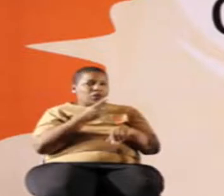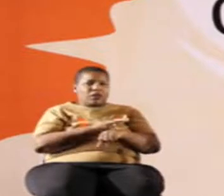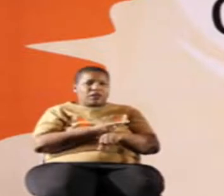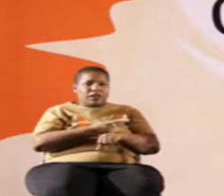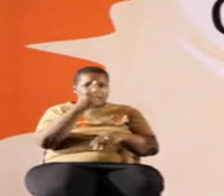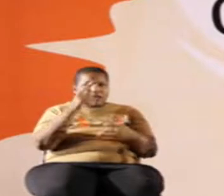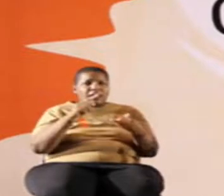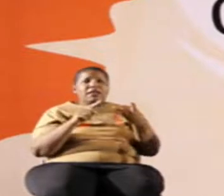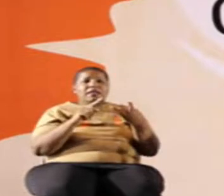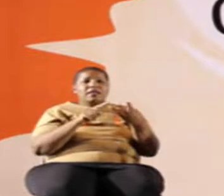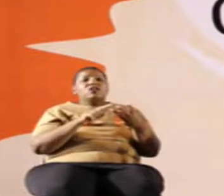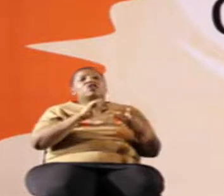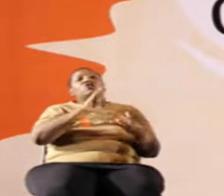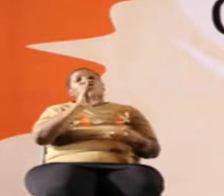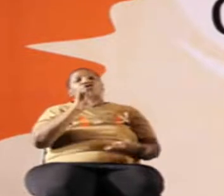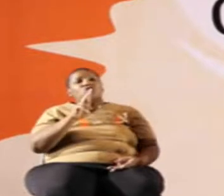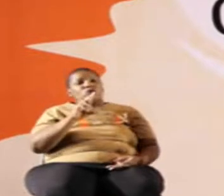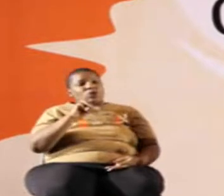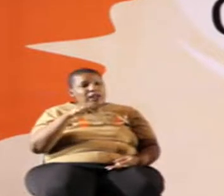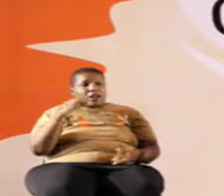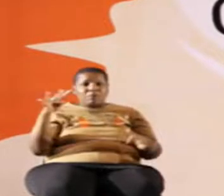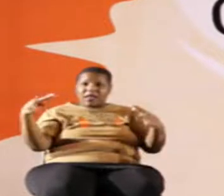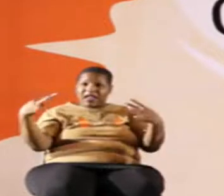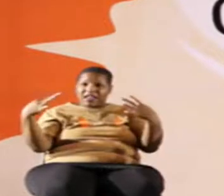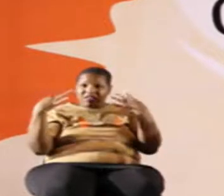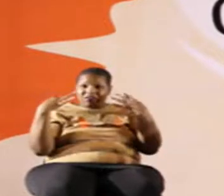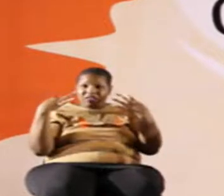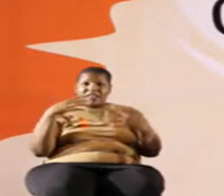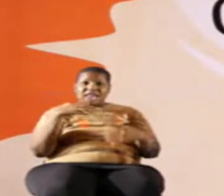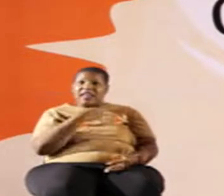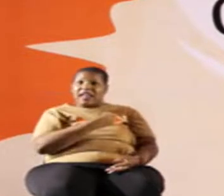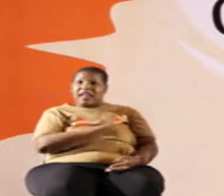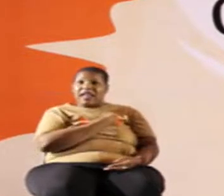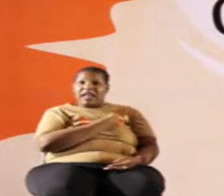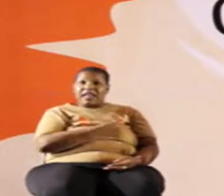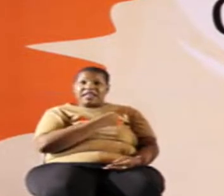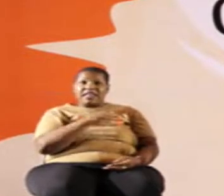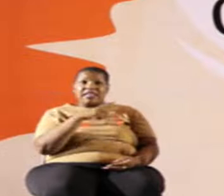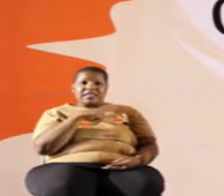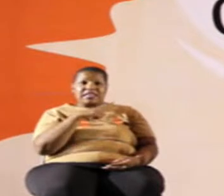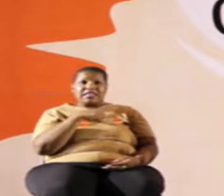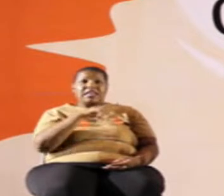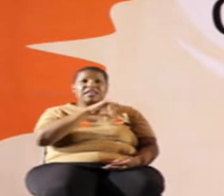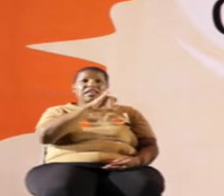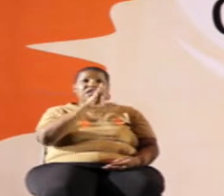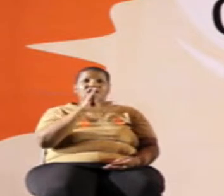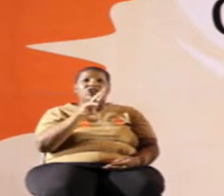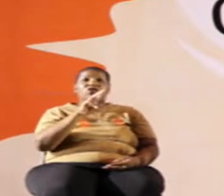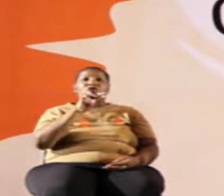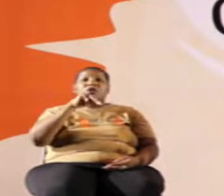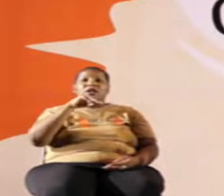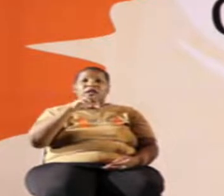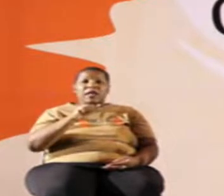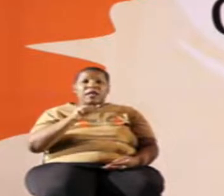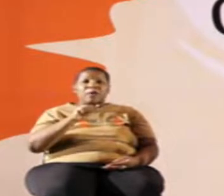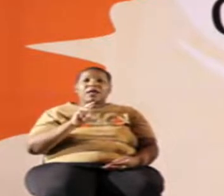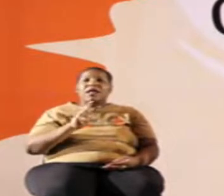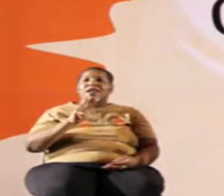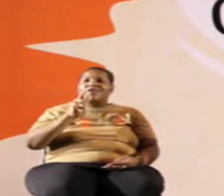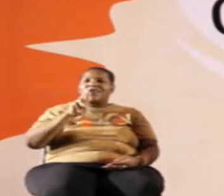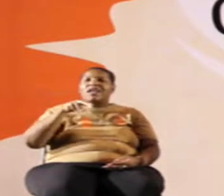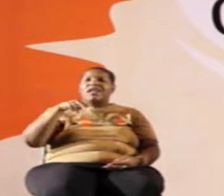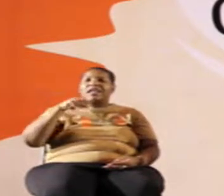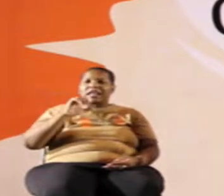Sueli Carneiro, a visibilidade, a presença que tem a Jurema Werneck no